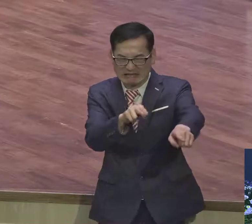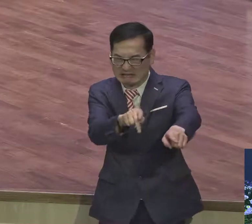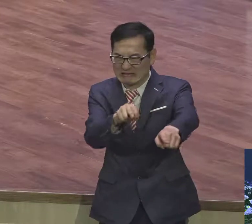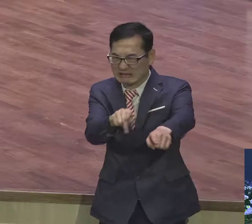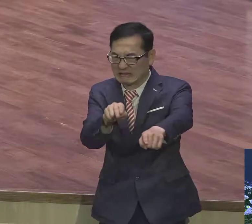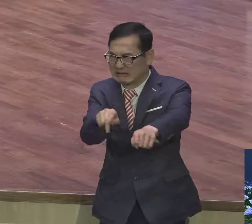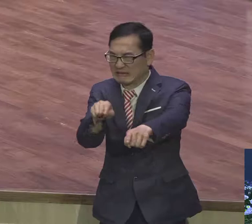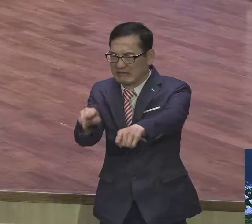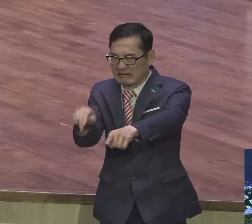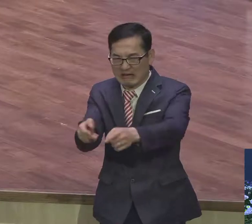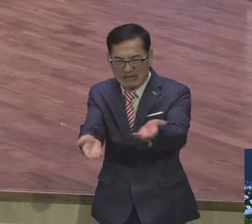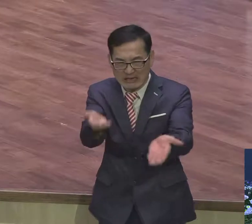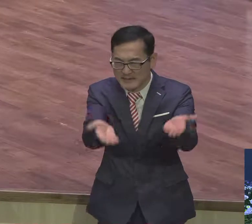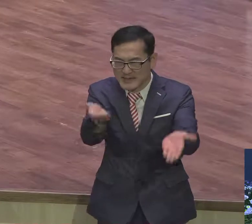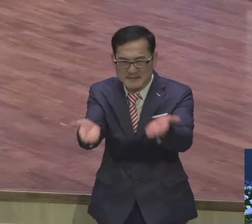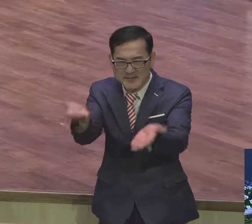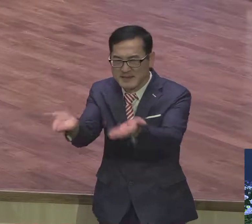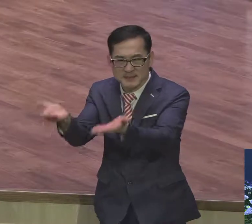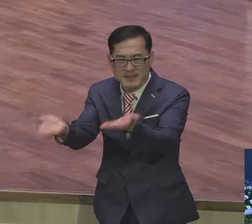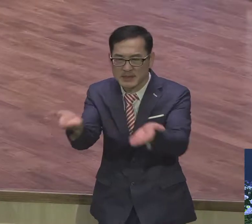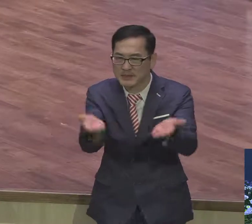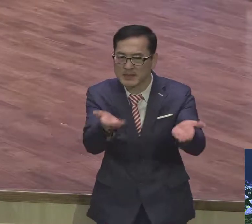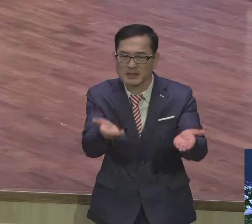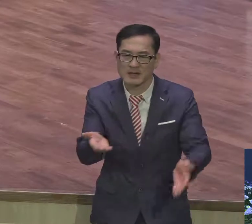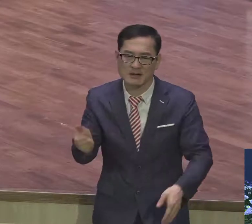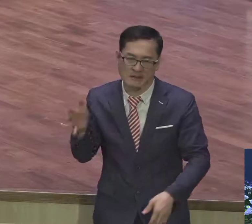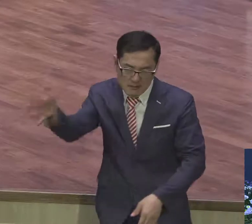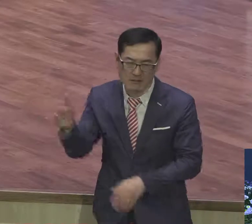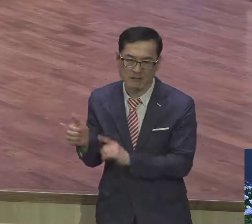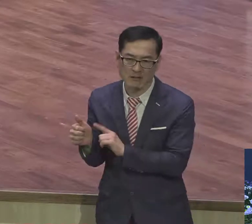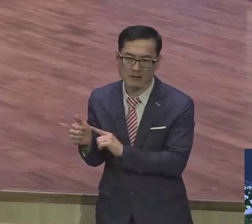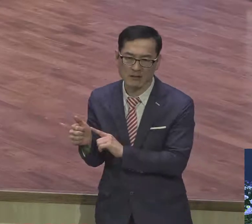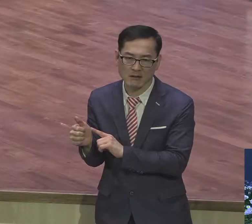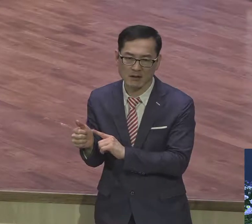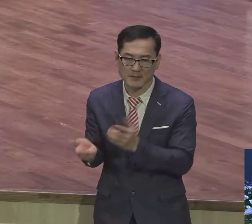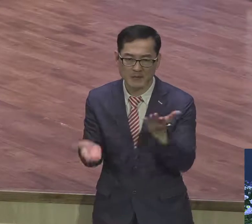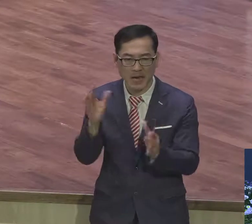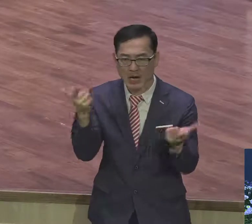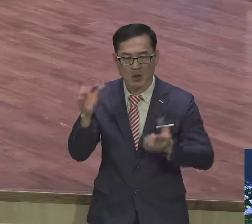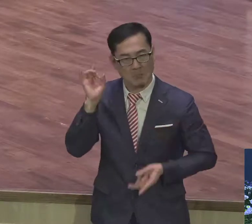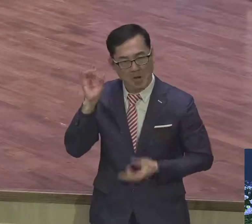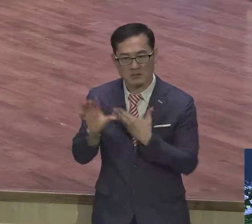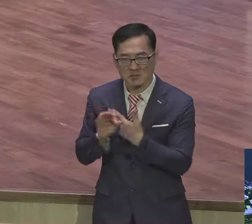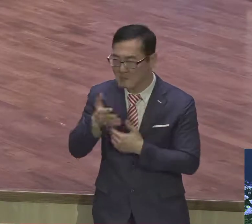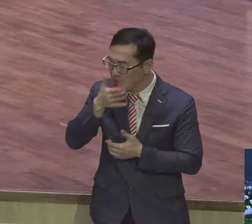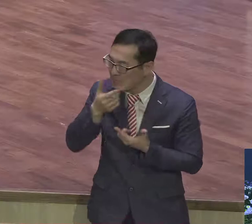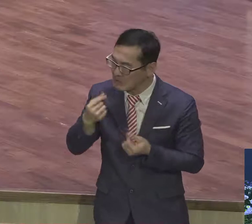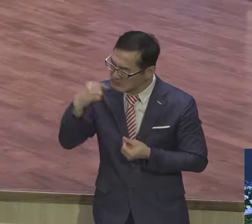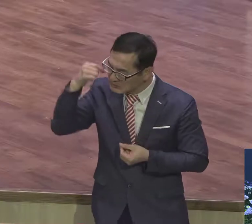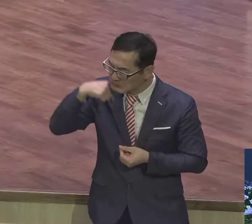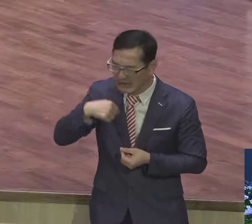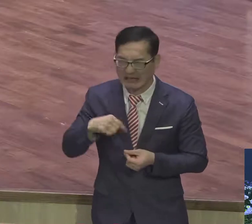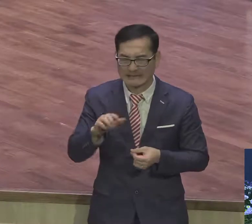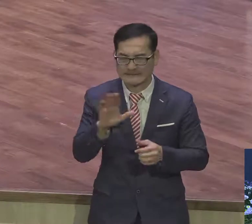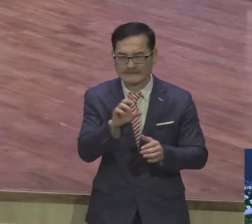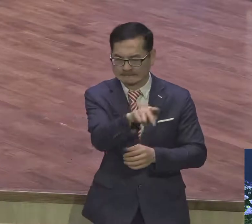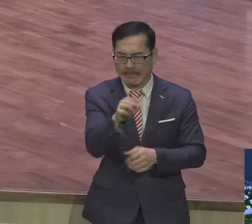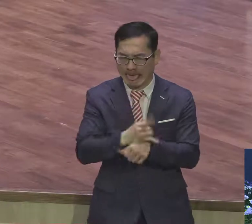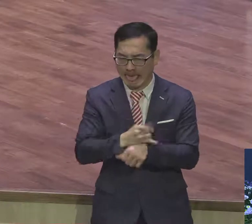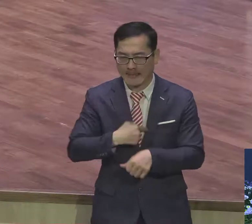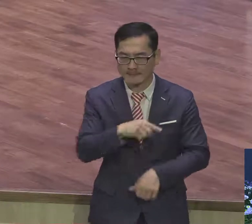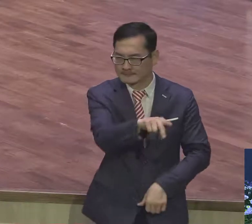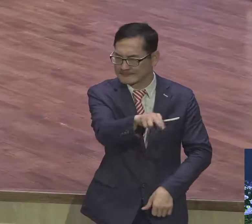비판 비판합니다 비판 안 하면 제가 바보 같아 비판하면 흡수려가기 싫어 뭔가 비판해야 돼